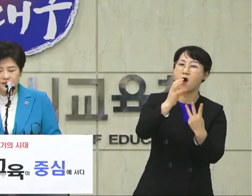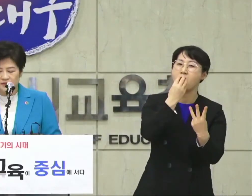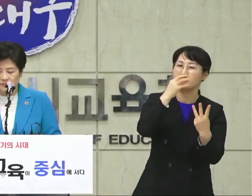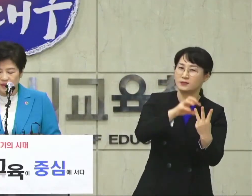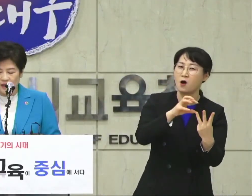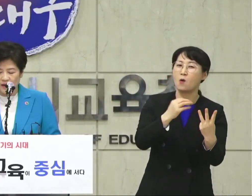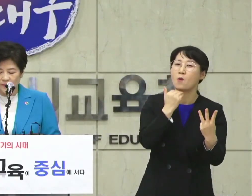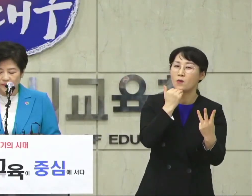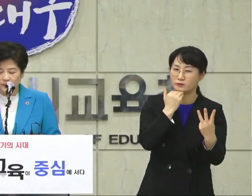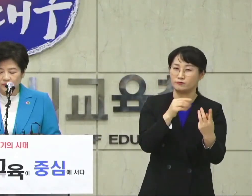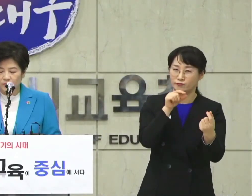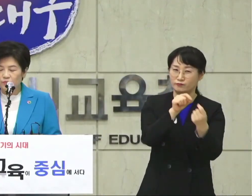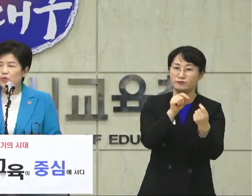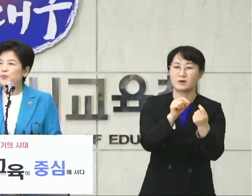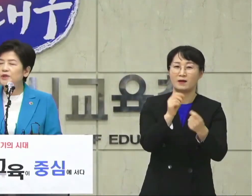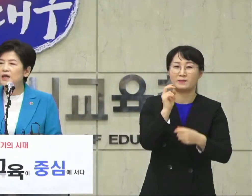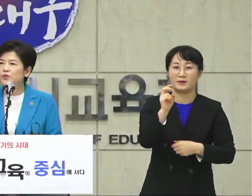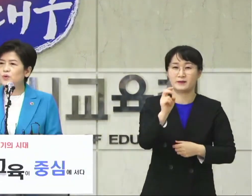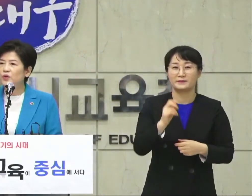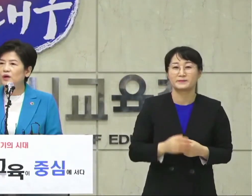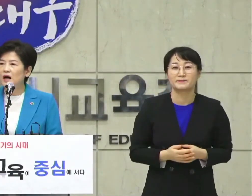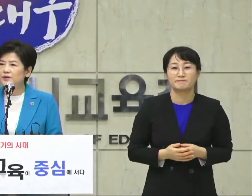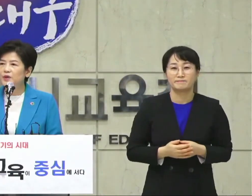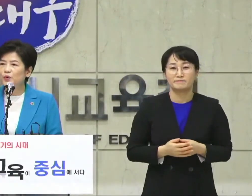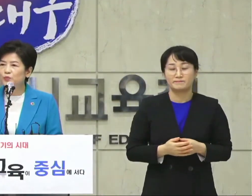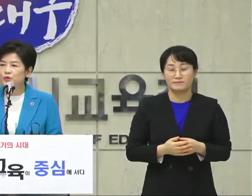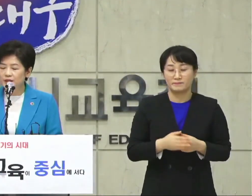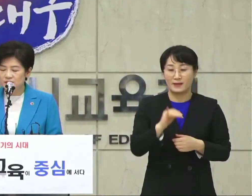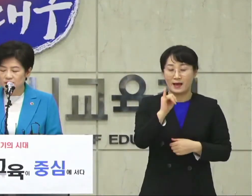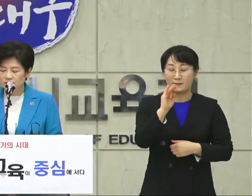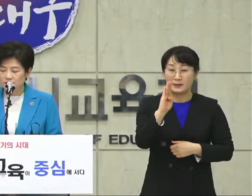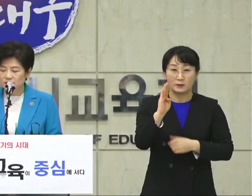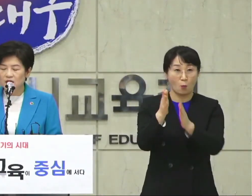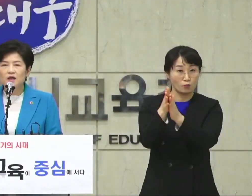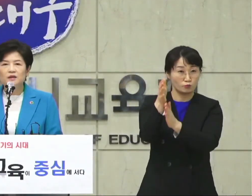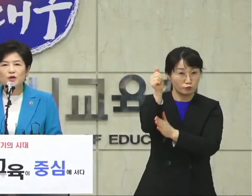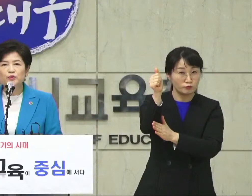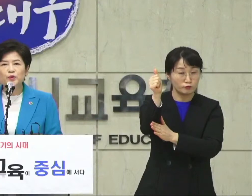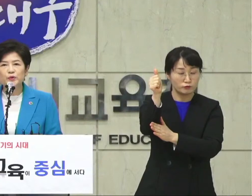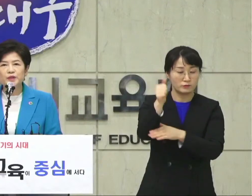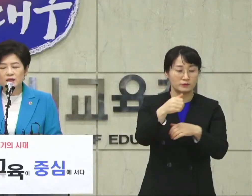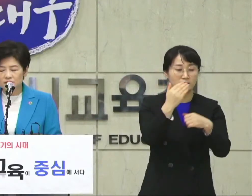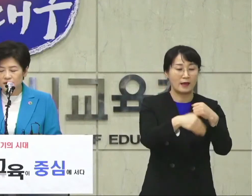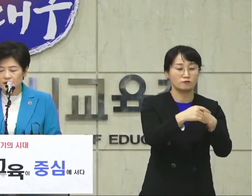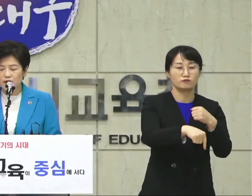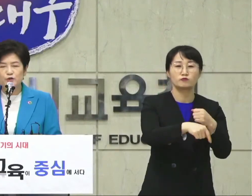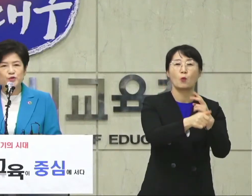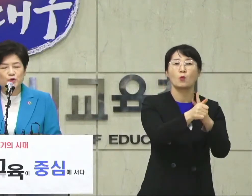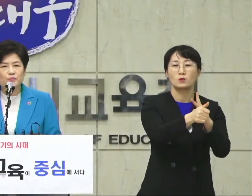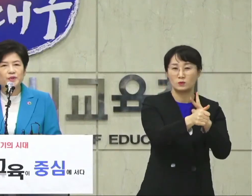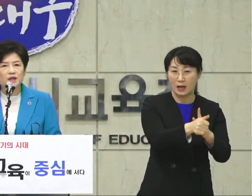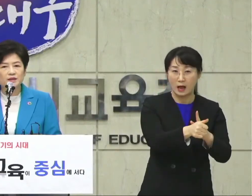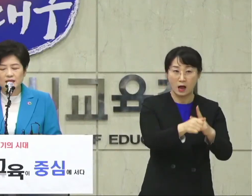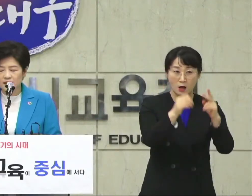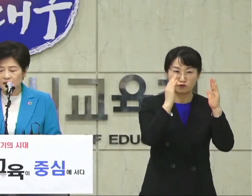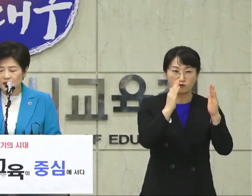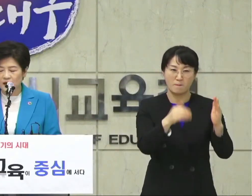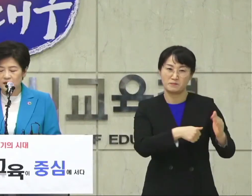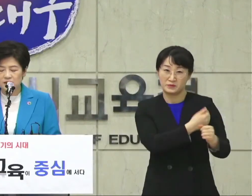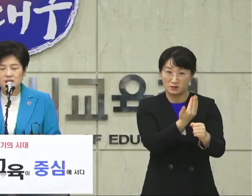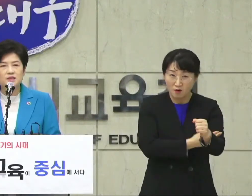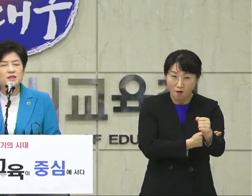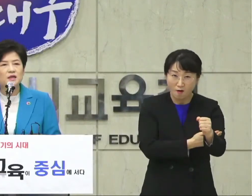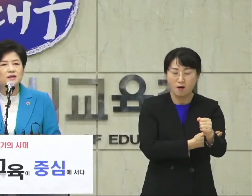인정될 예정입니다. 무엇보다도 IB 본부에서는 대구 교사들의 수업